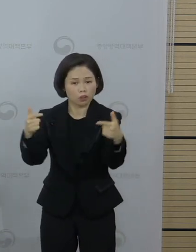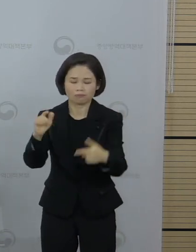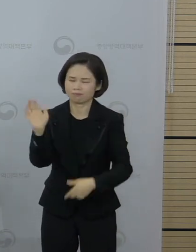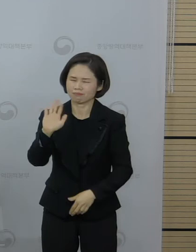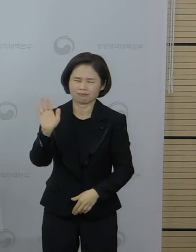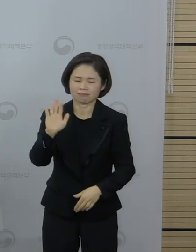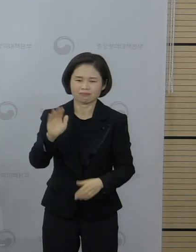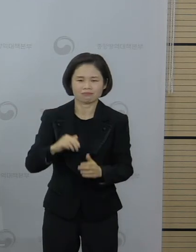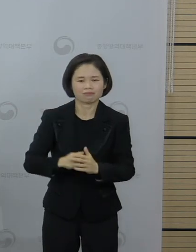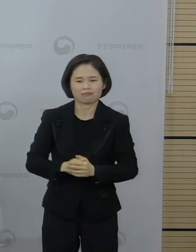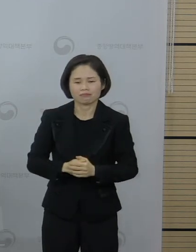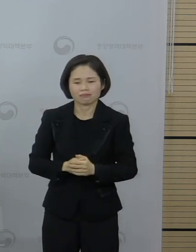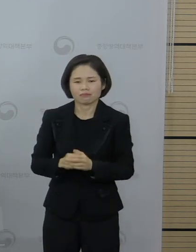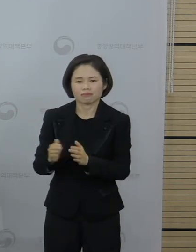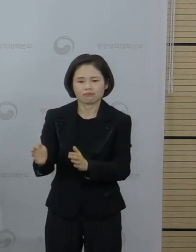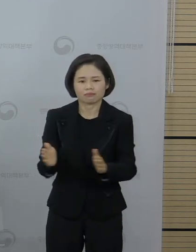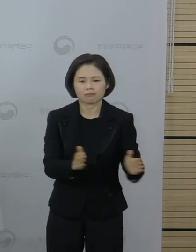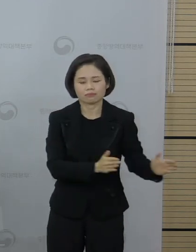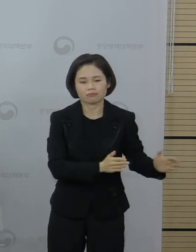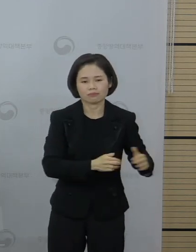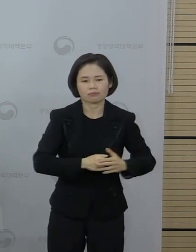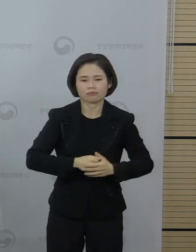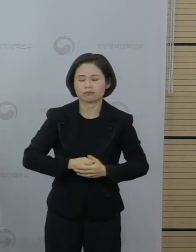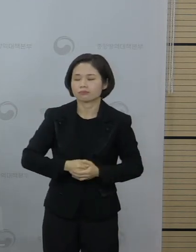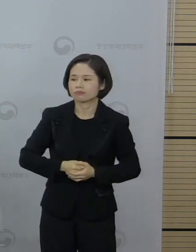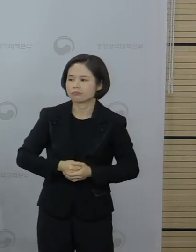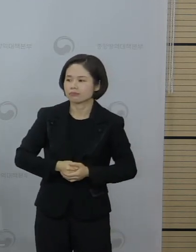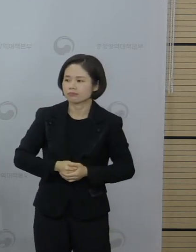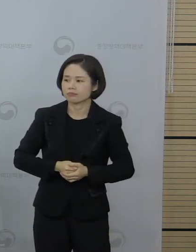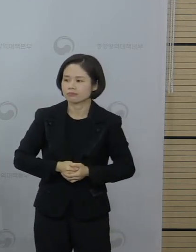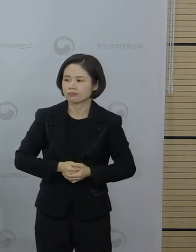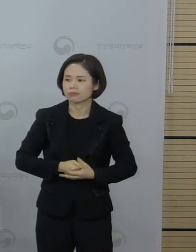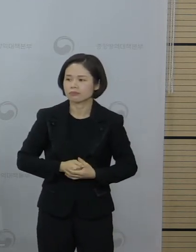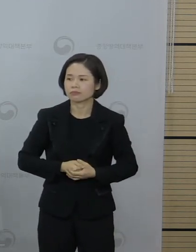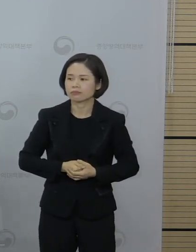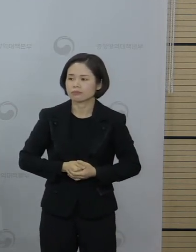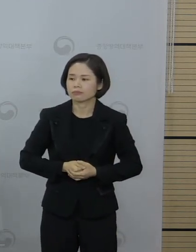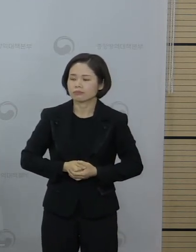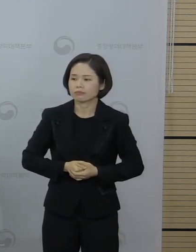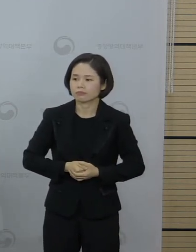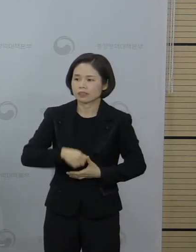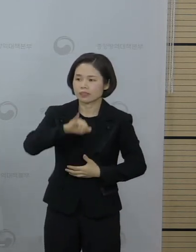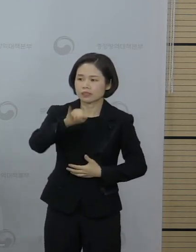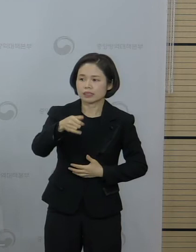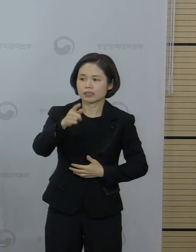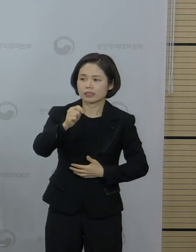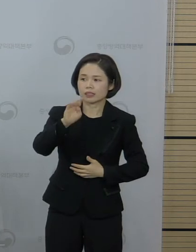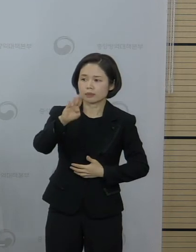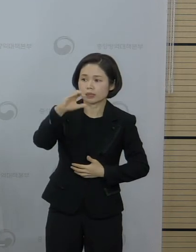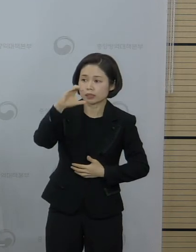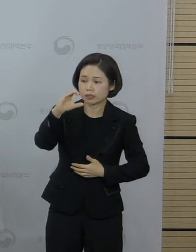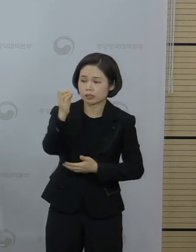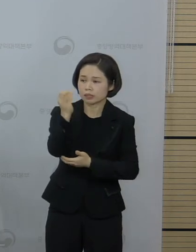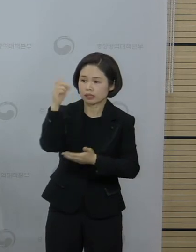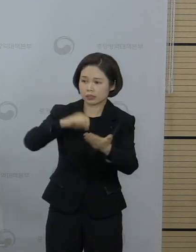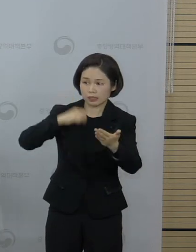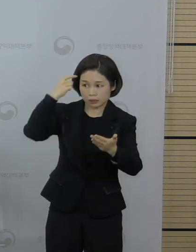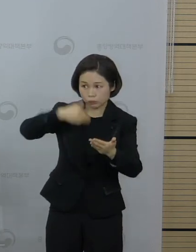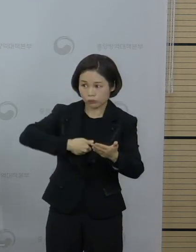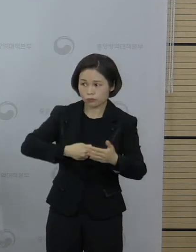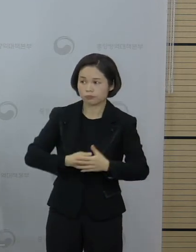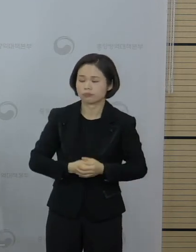네, 다음은 현장에서 문자로 보내주신 질문 답변 드리겠습니다. JTBC 최승훈 기자님 질문